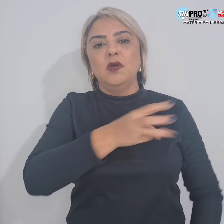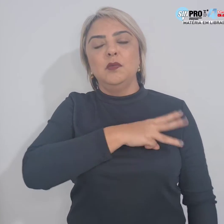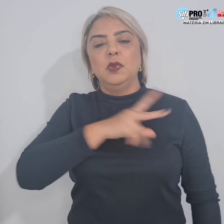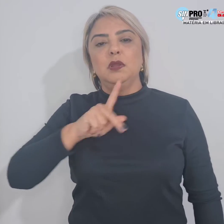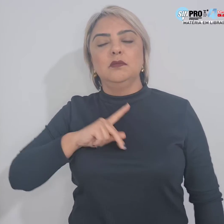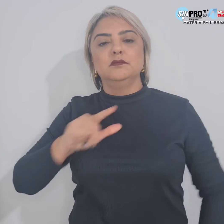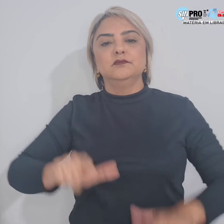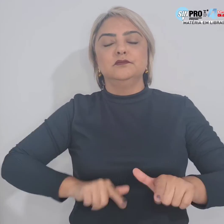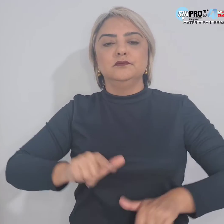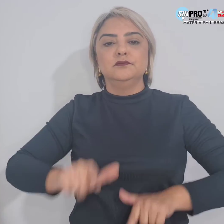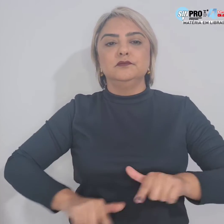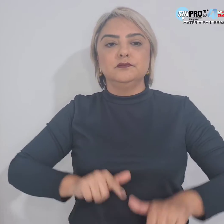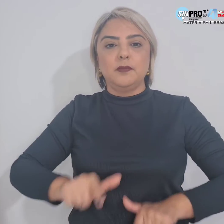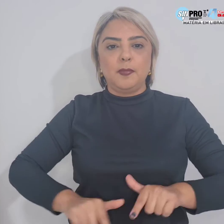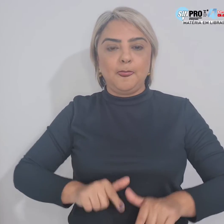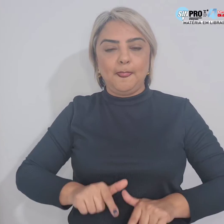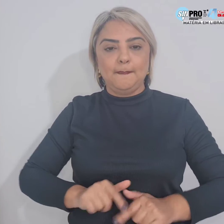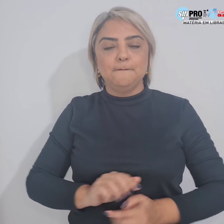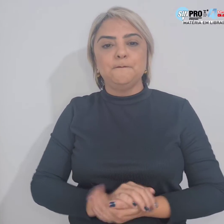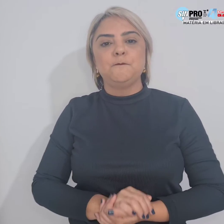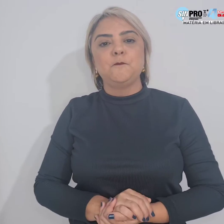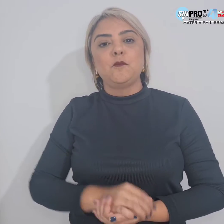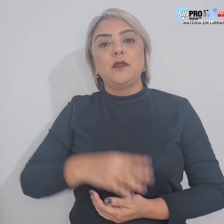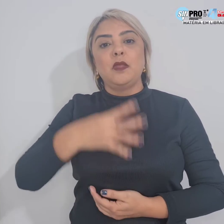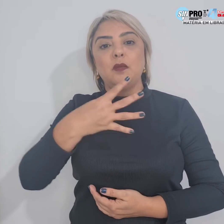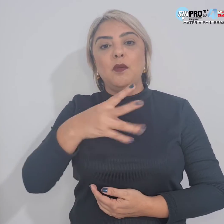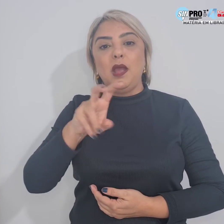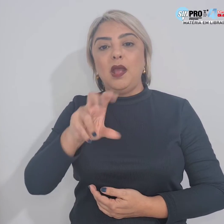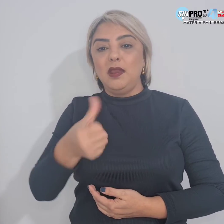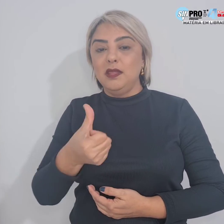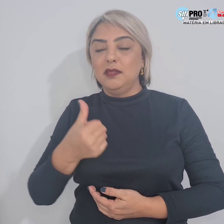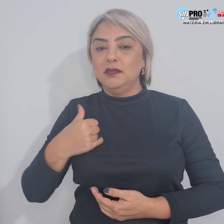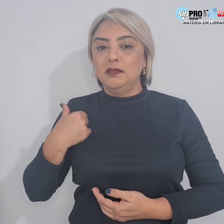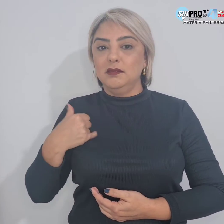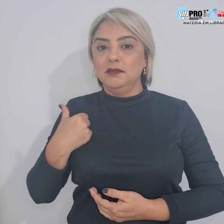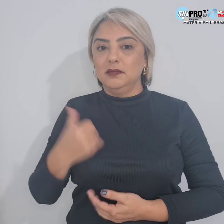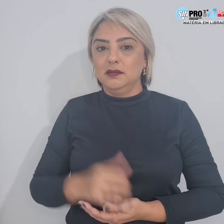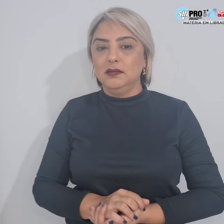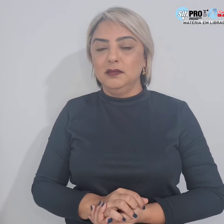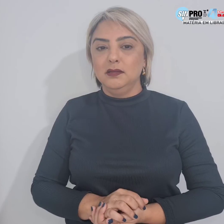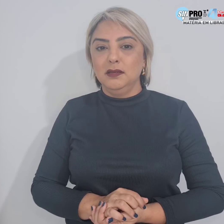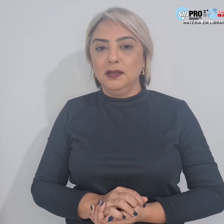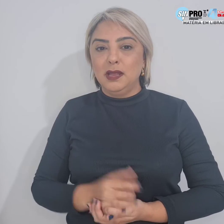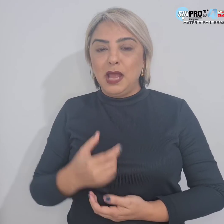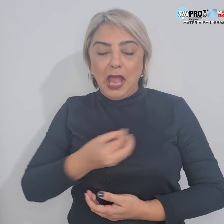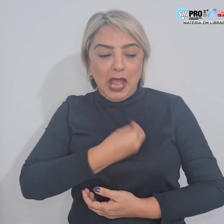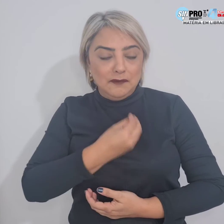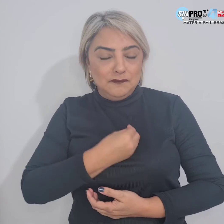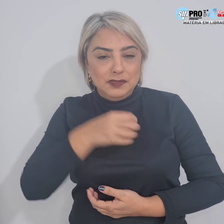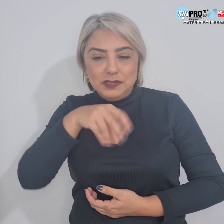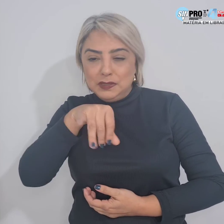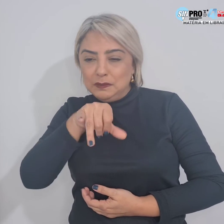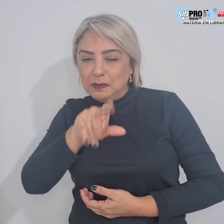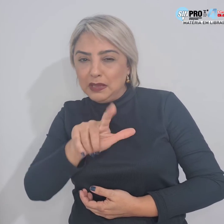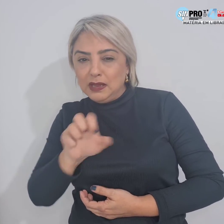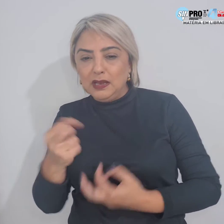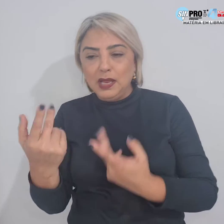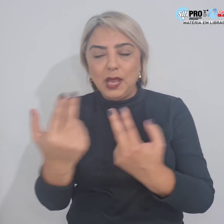Ministério Público do Trabalho, MPT, aos 46. O inferno de Madalena é semelhante ao